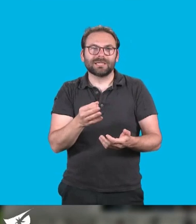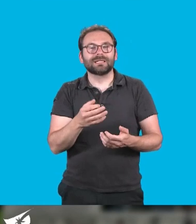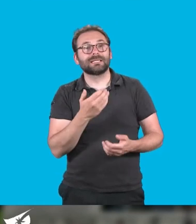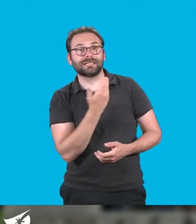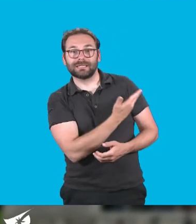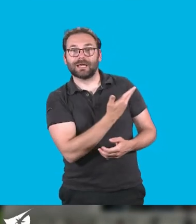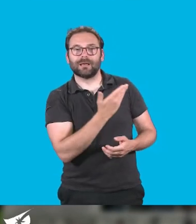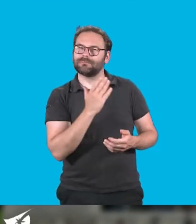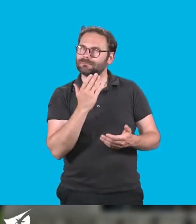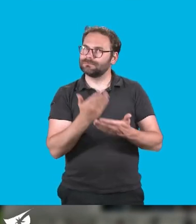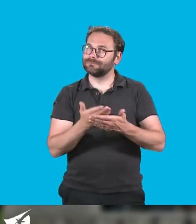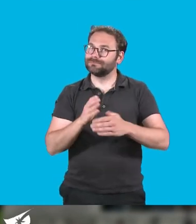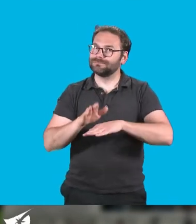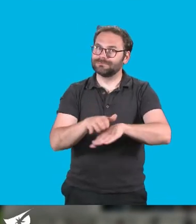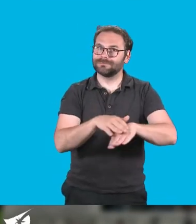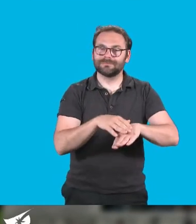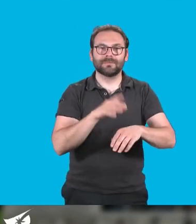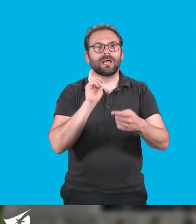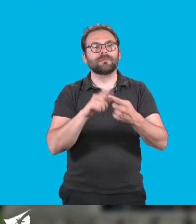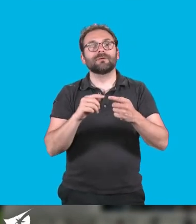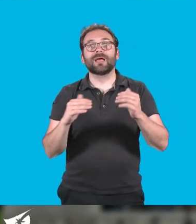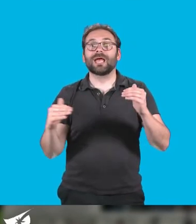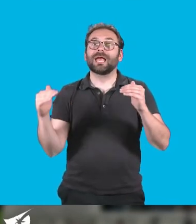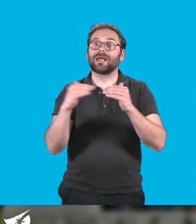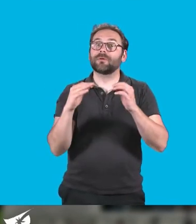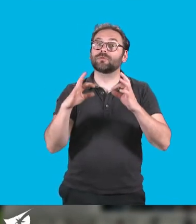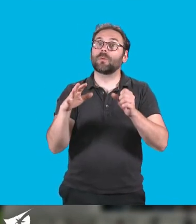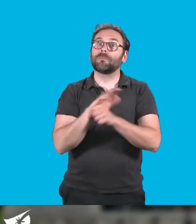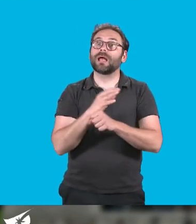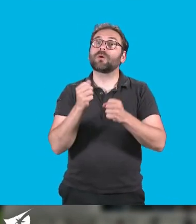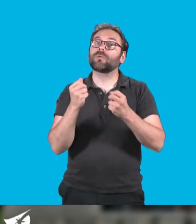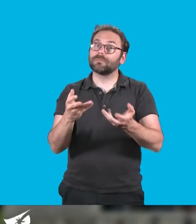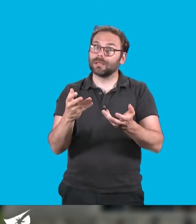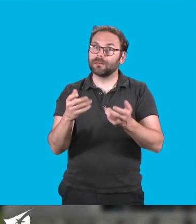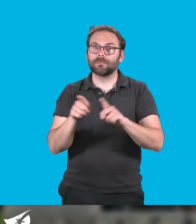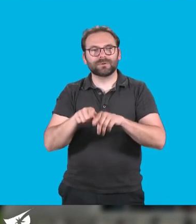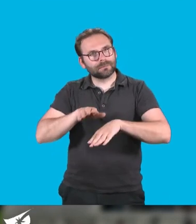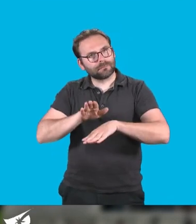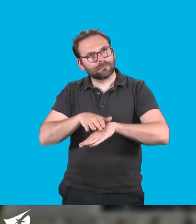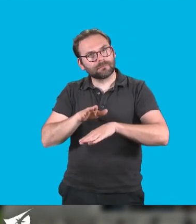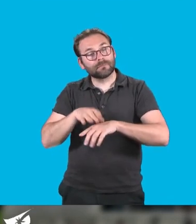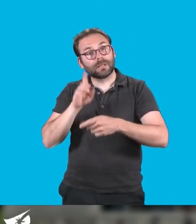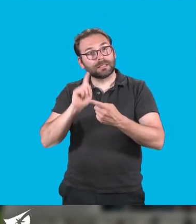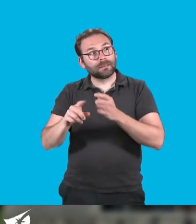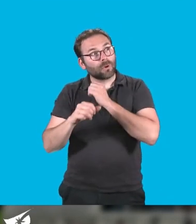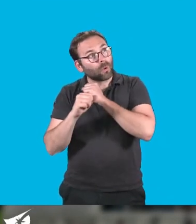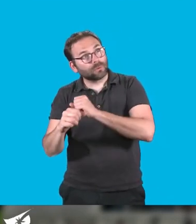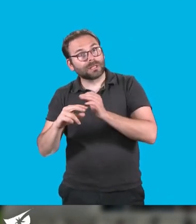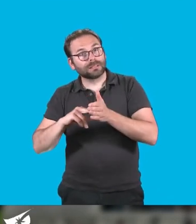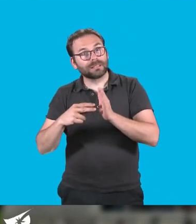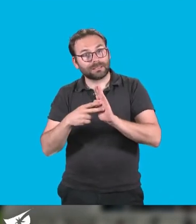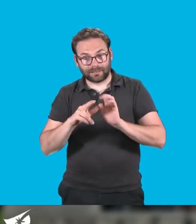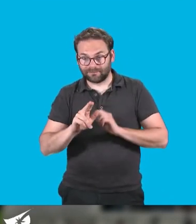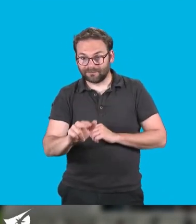que de vous rappeler les équivalents temps plein que cela représente, mais aussi un rappel des contraintes techniques que nous allons